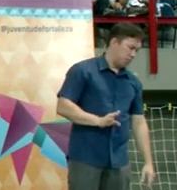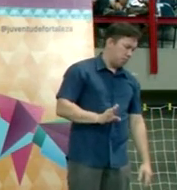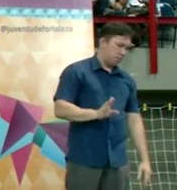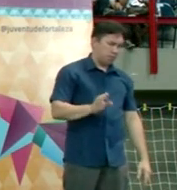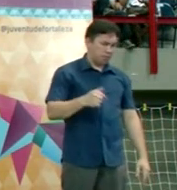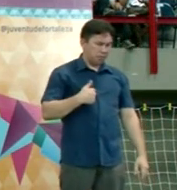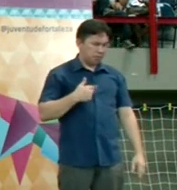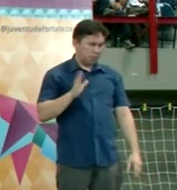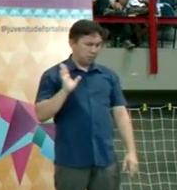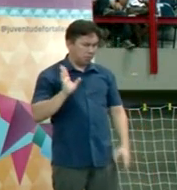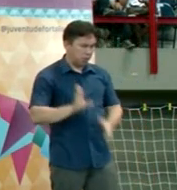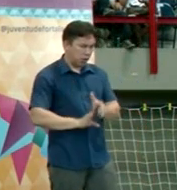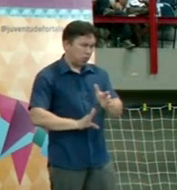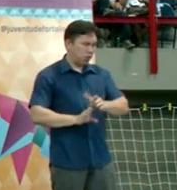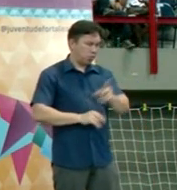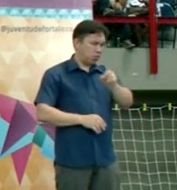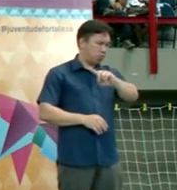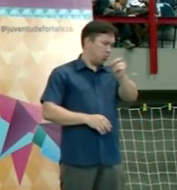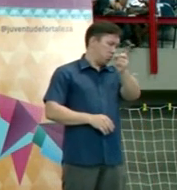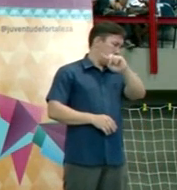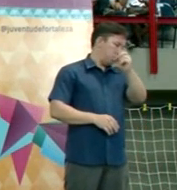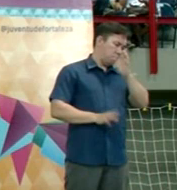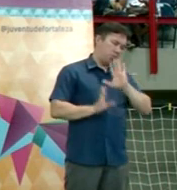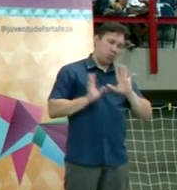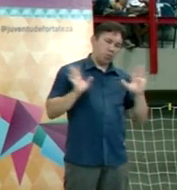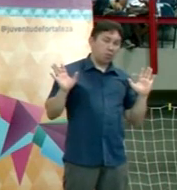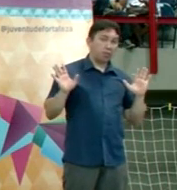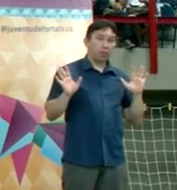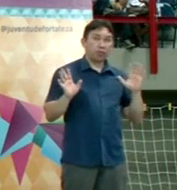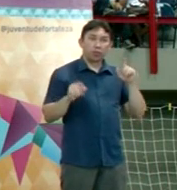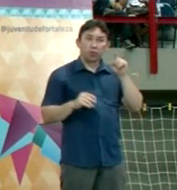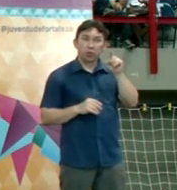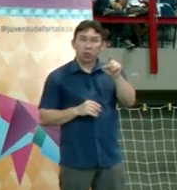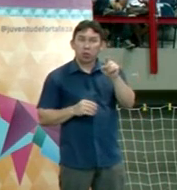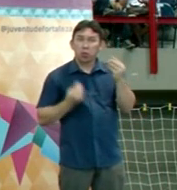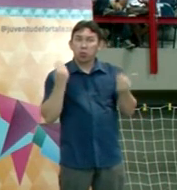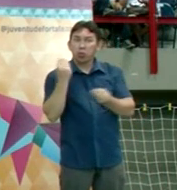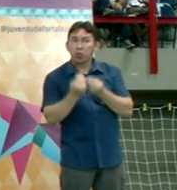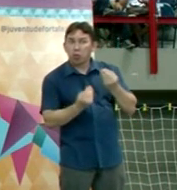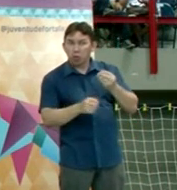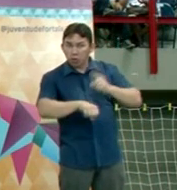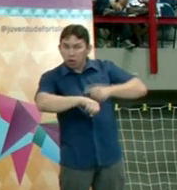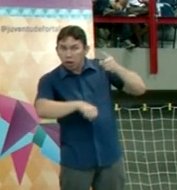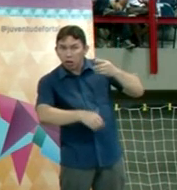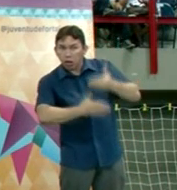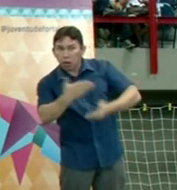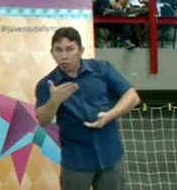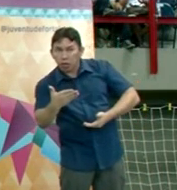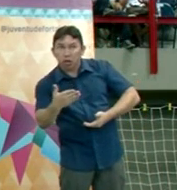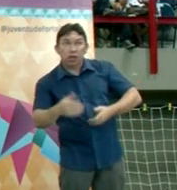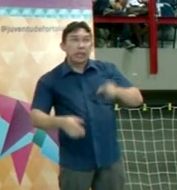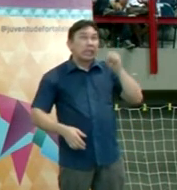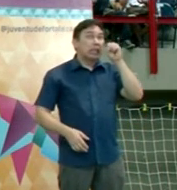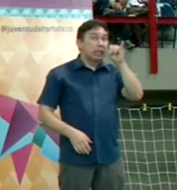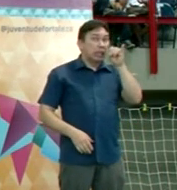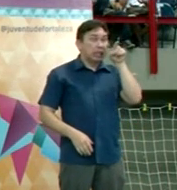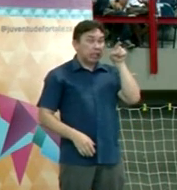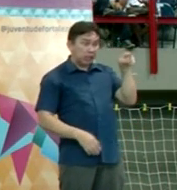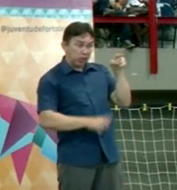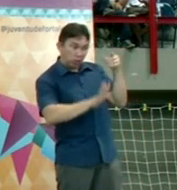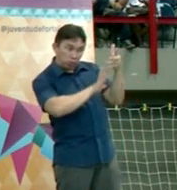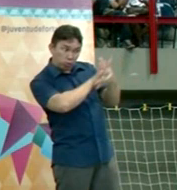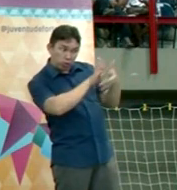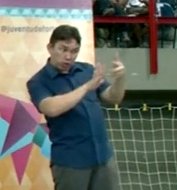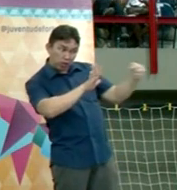vai ouvir o Idelfrânio orientando aluno nenhum a fazer isso. Você não tem como saber na hora da prova se aquele texto